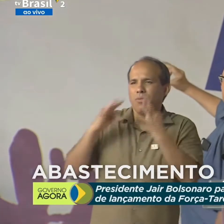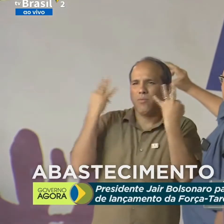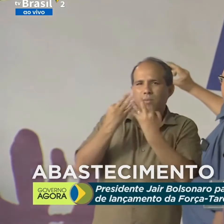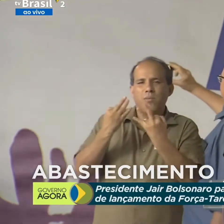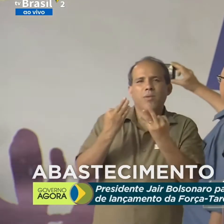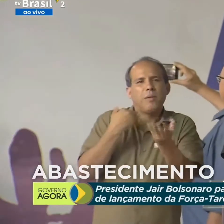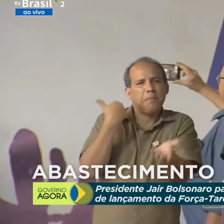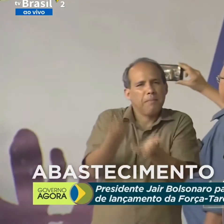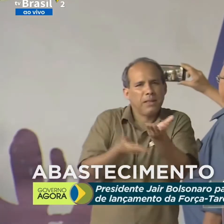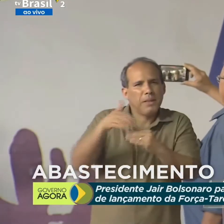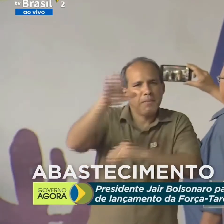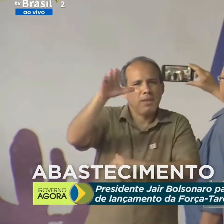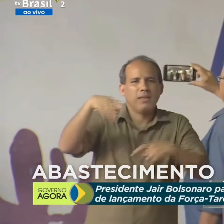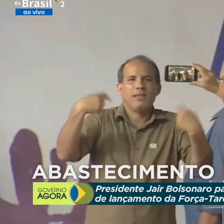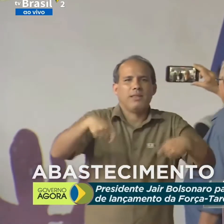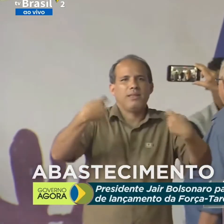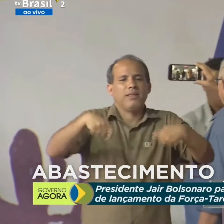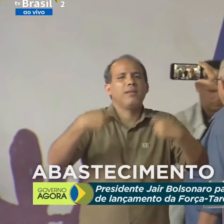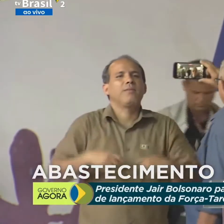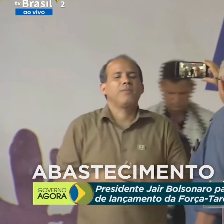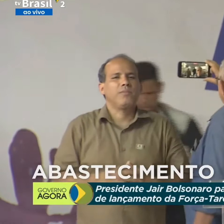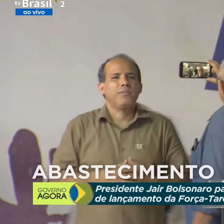atender aos mais necessitados.